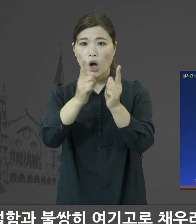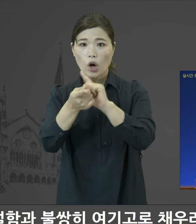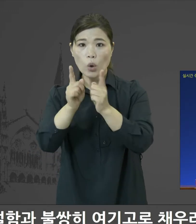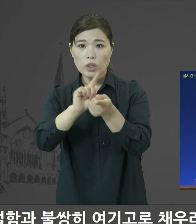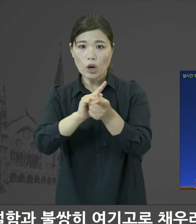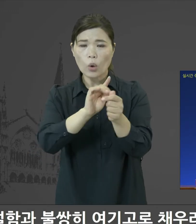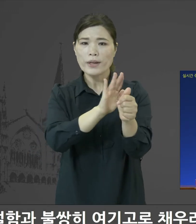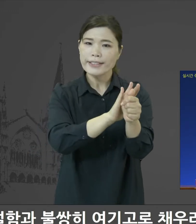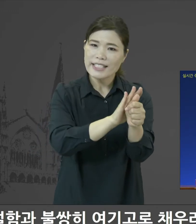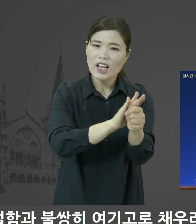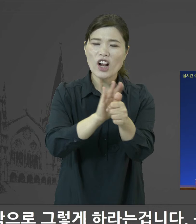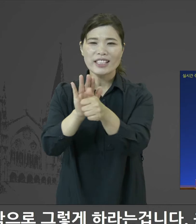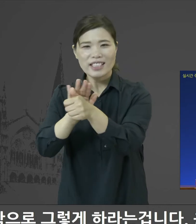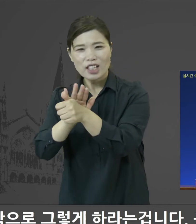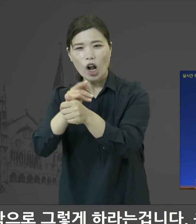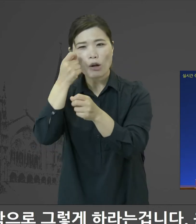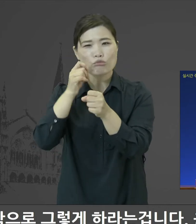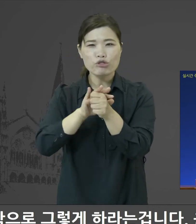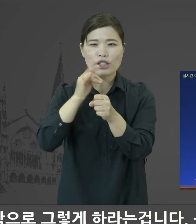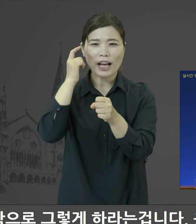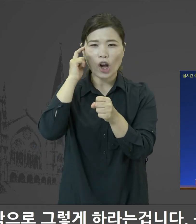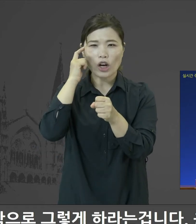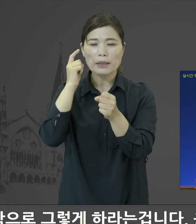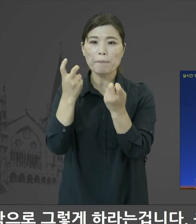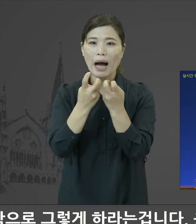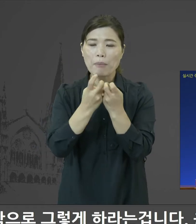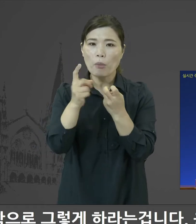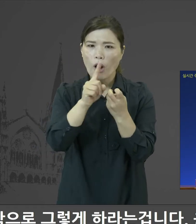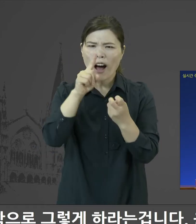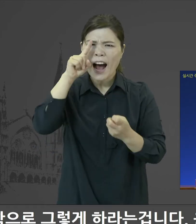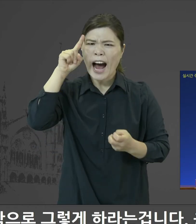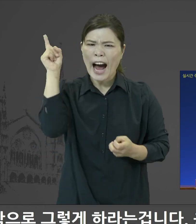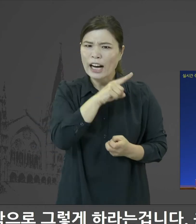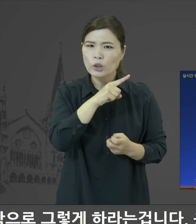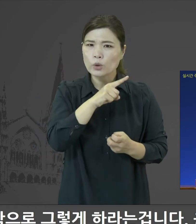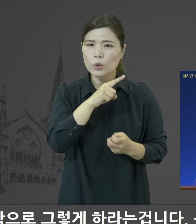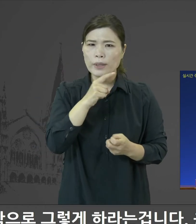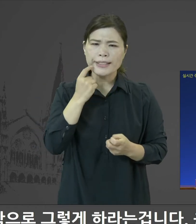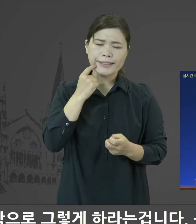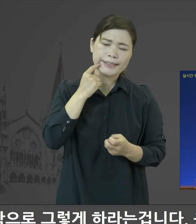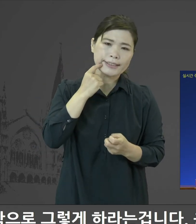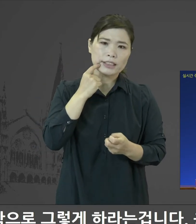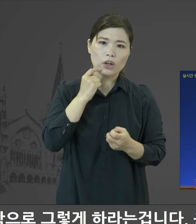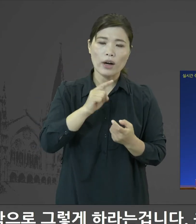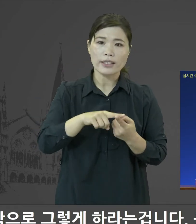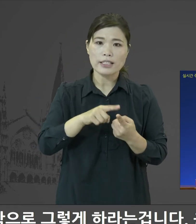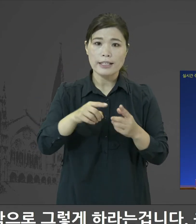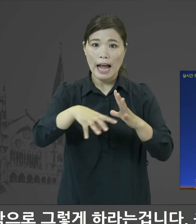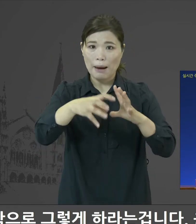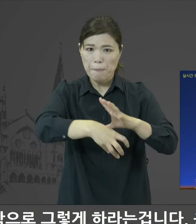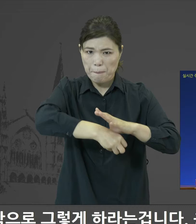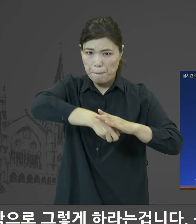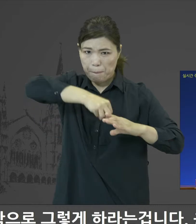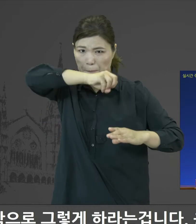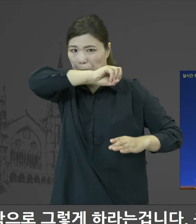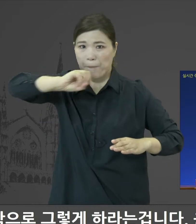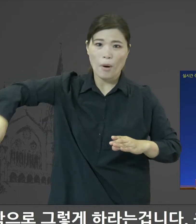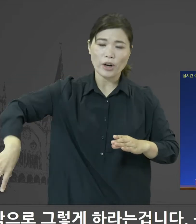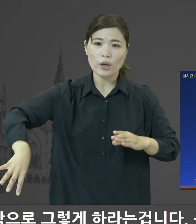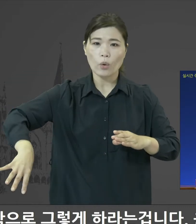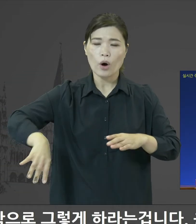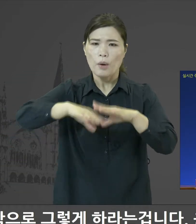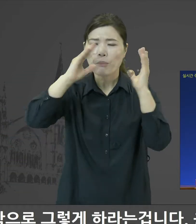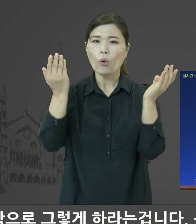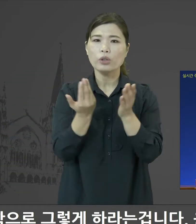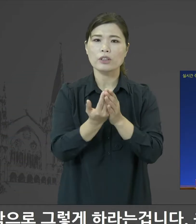불쌍히 여기는 방법, 나아가서 악독 쓴뿌리를 뽑아버리고 악의와 함께 버리고 이런 것들을